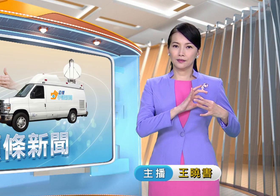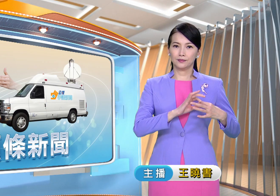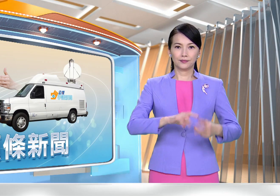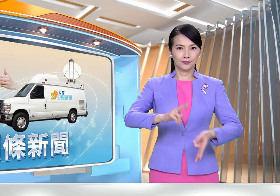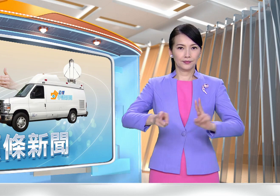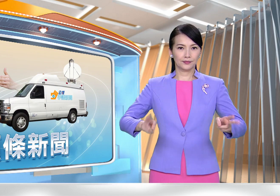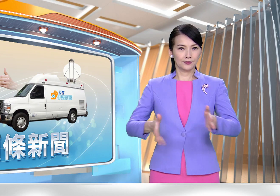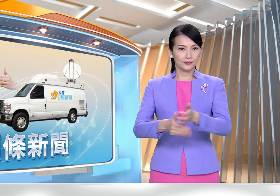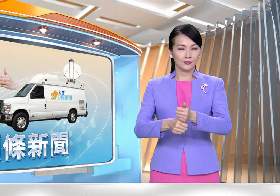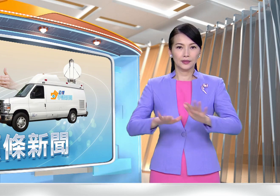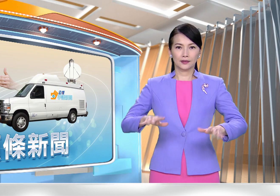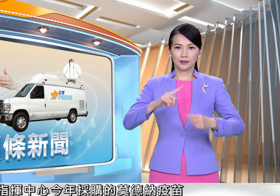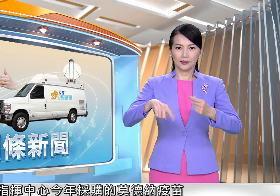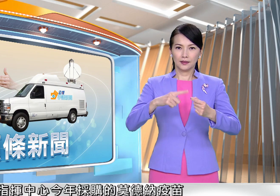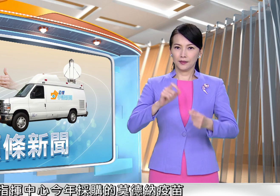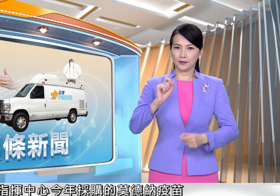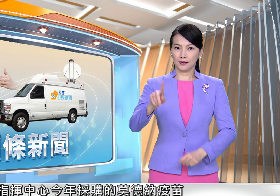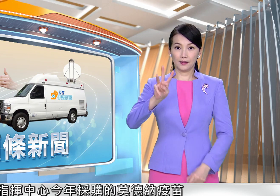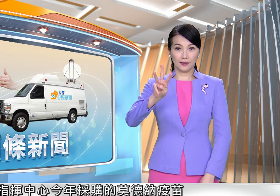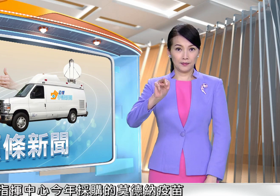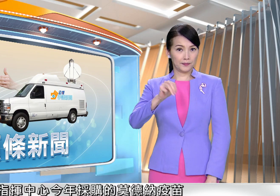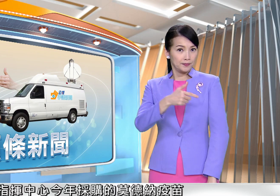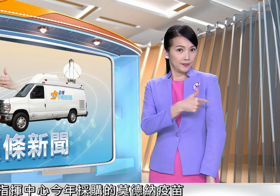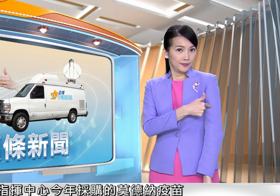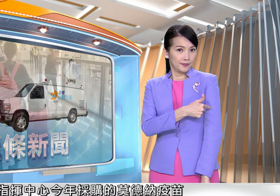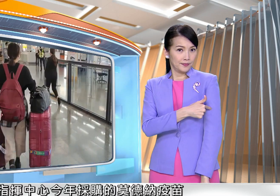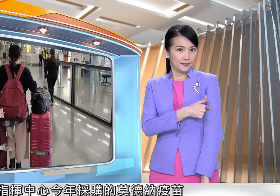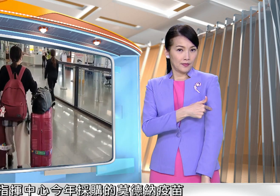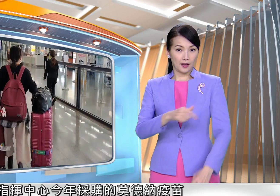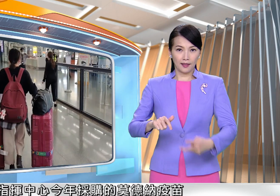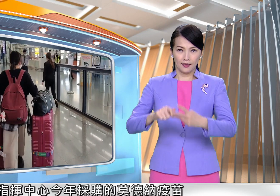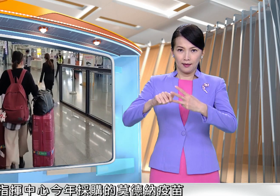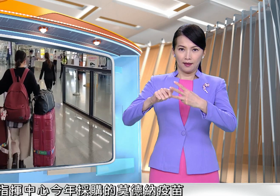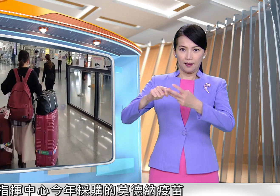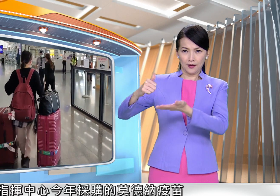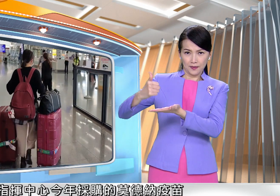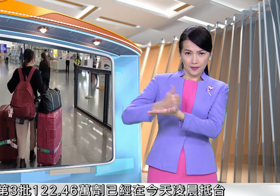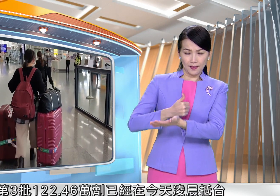心，指挥中心今年采购的莫德纳疫苗第三批